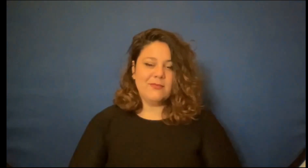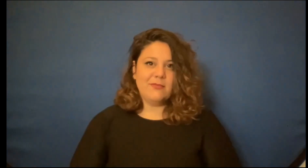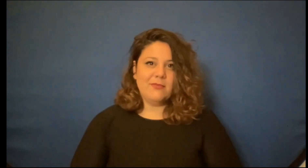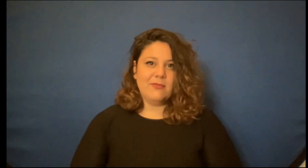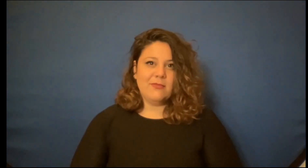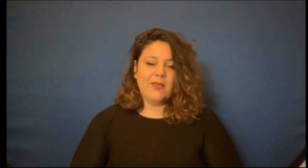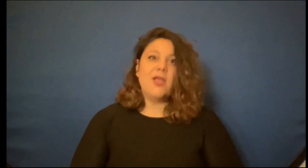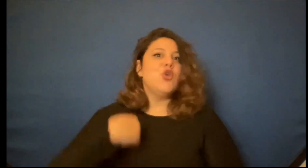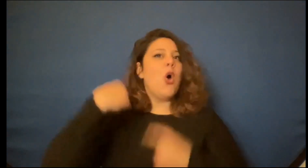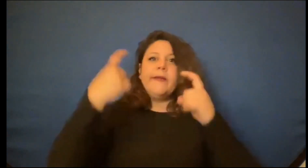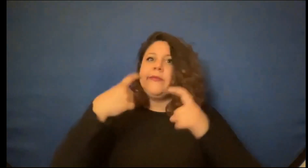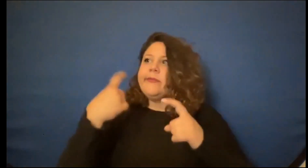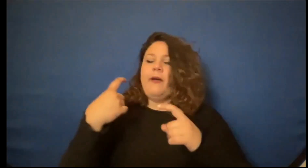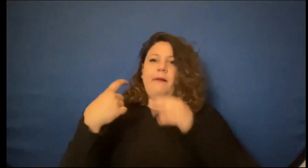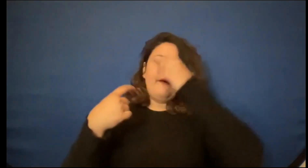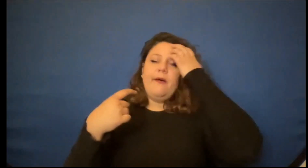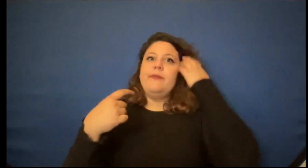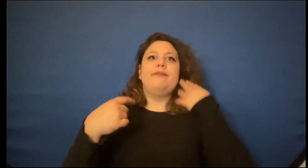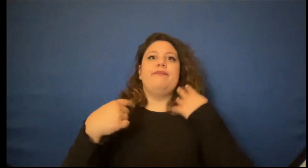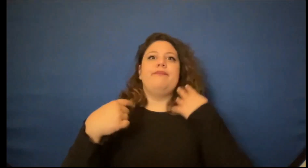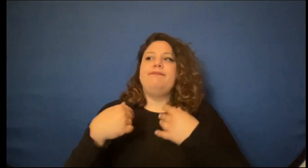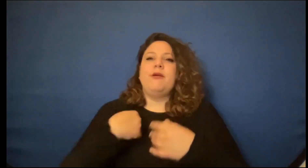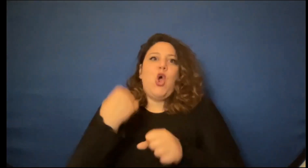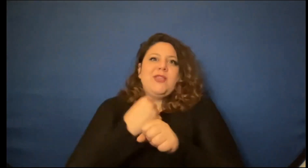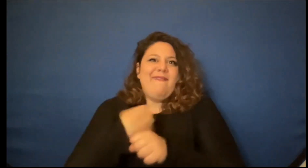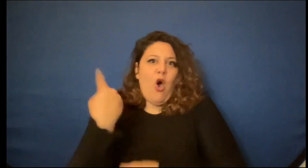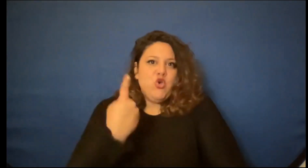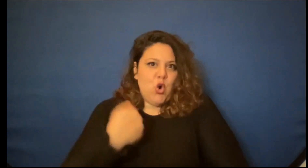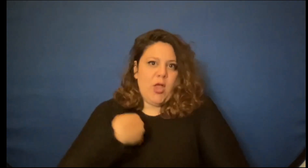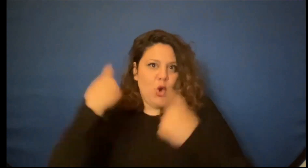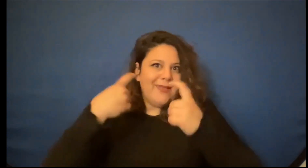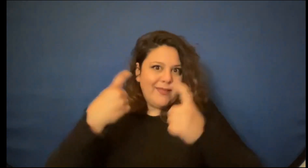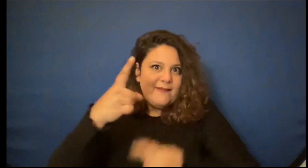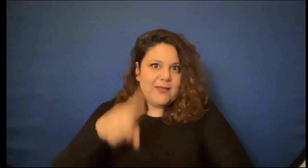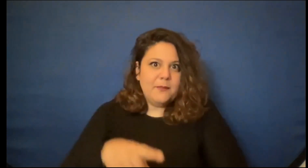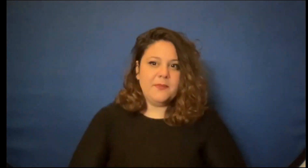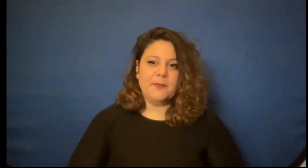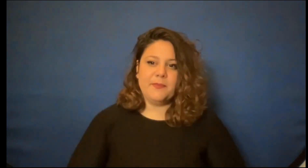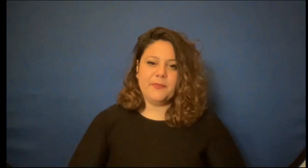hacer los trabajos sola. En el patio pues, estaba yo con gente